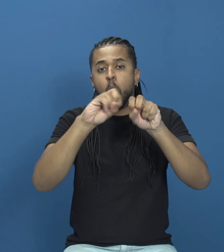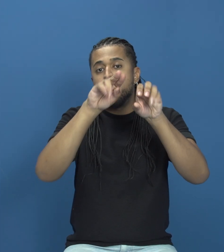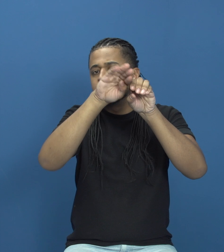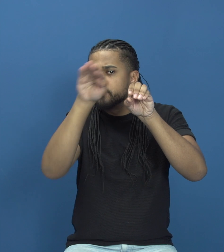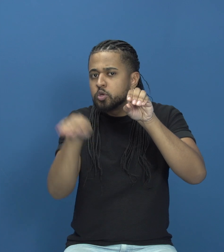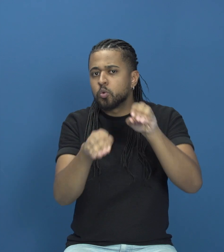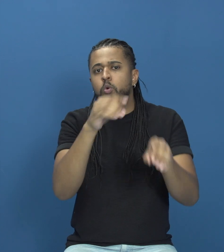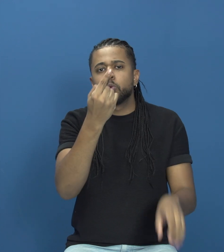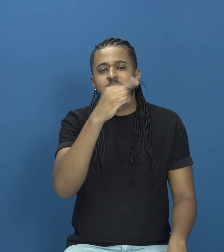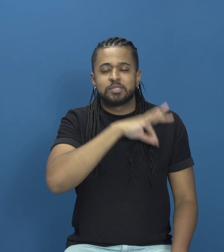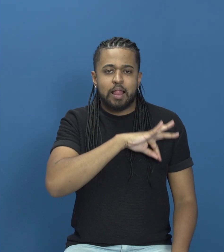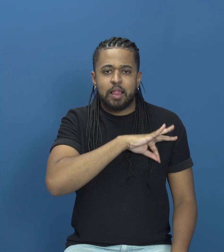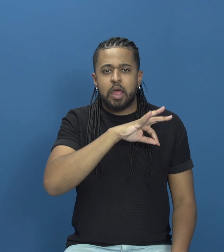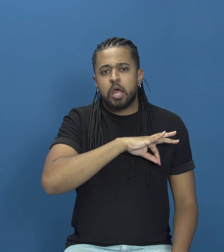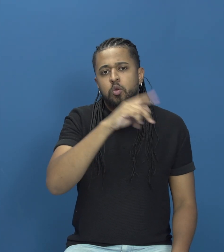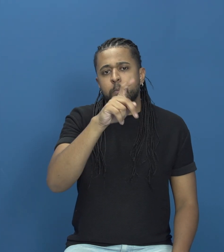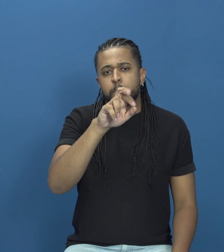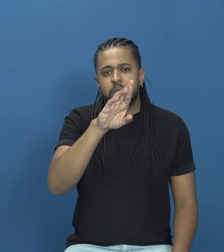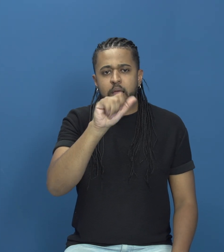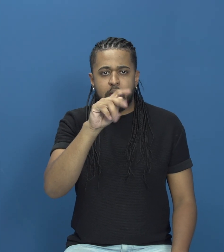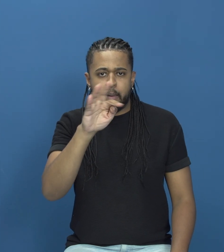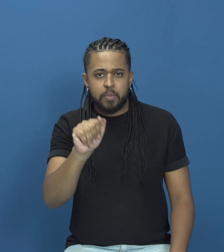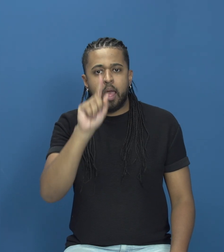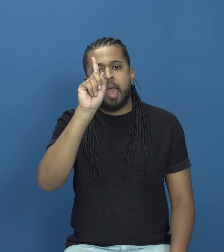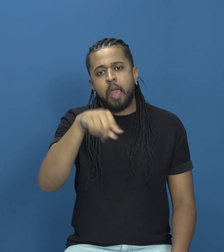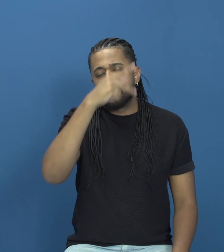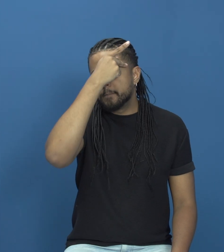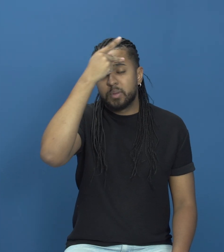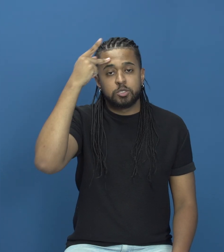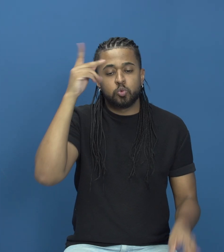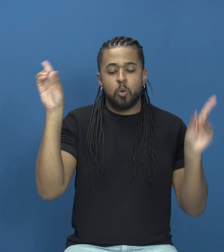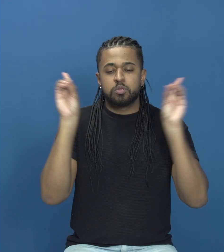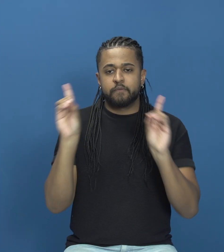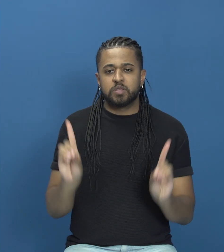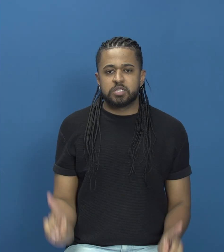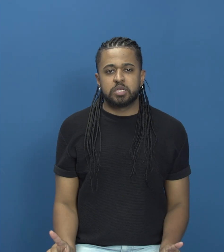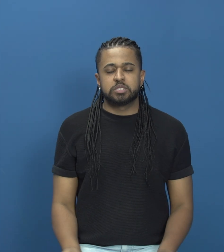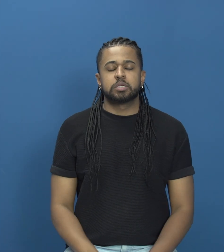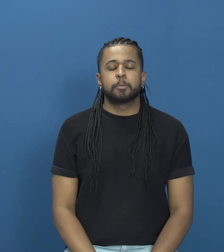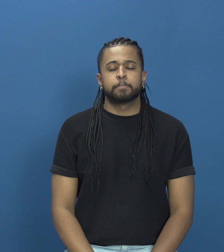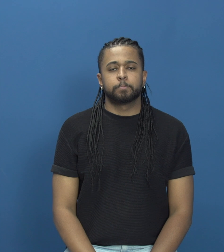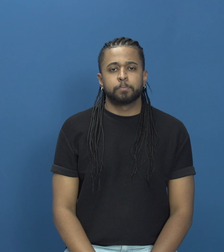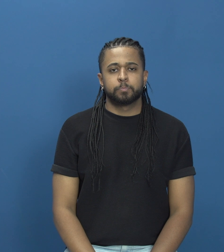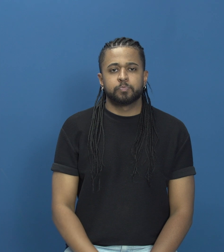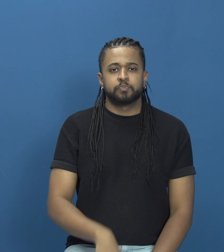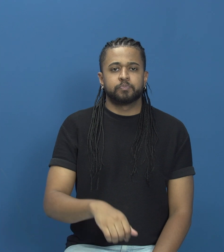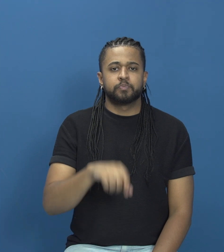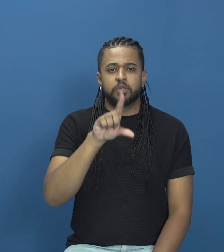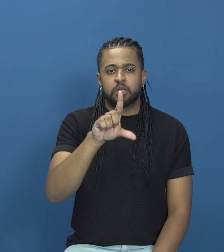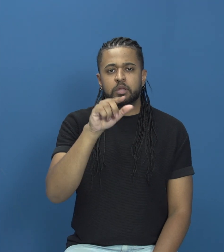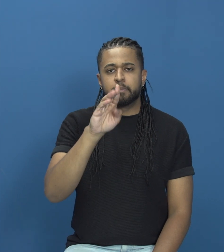inferior a um salário mínimo per capita, que sejam pessoas com deficiência. Abre